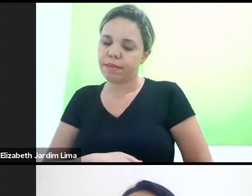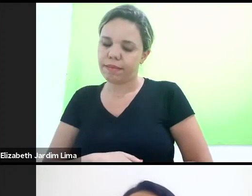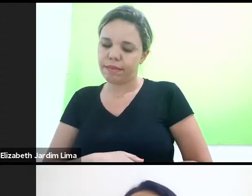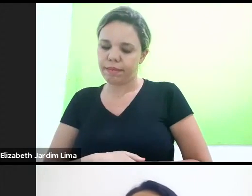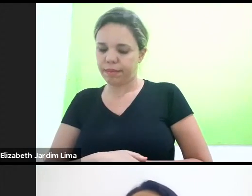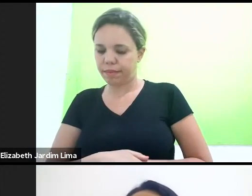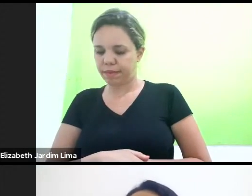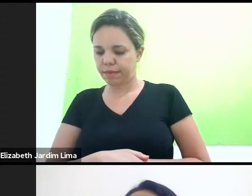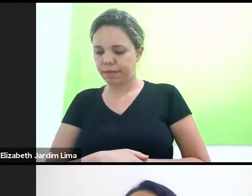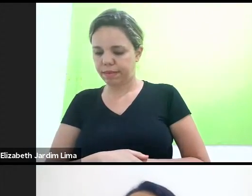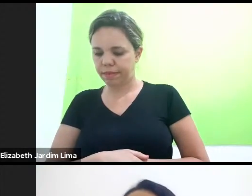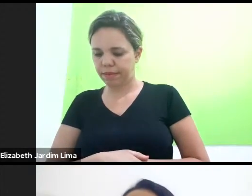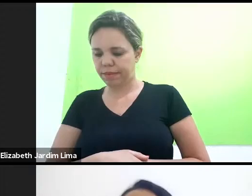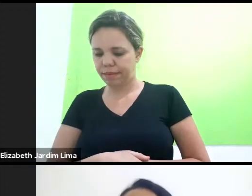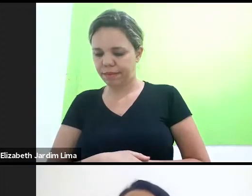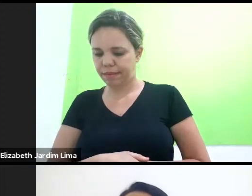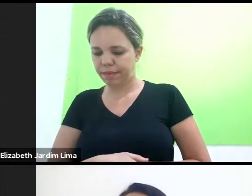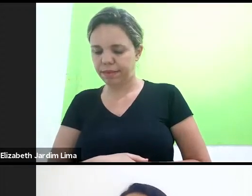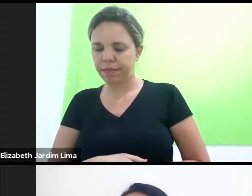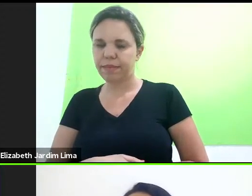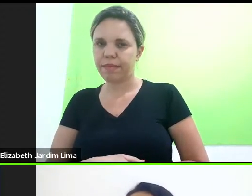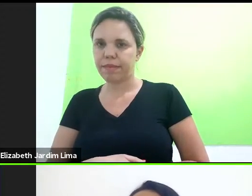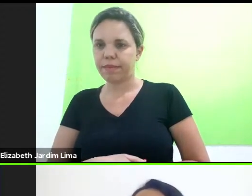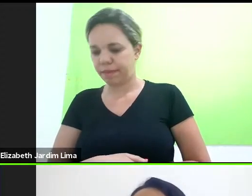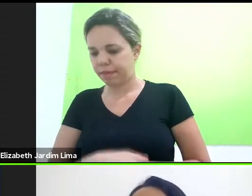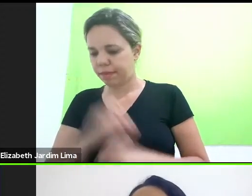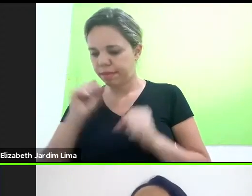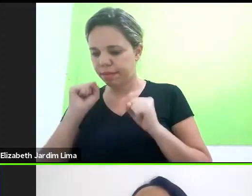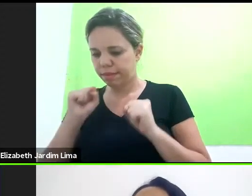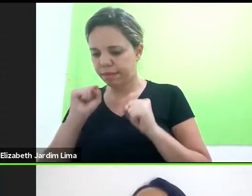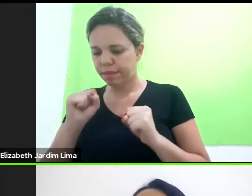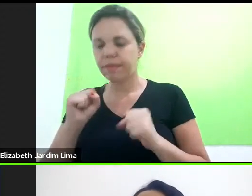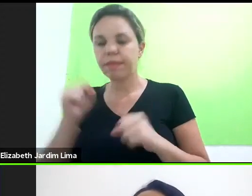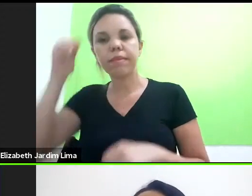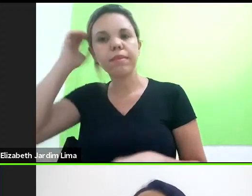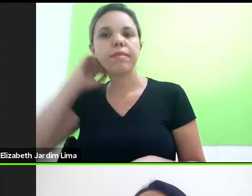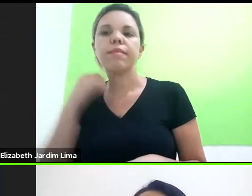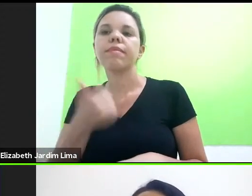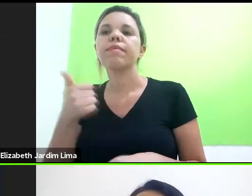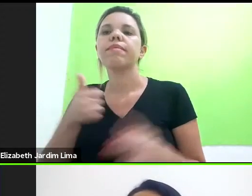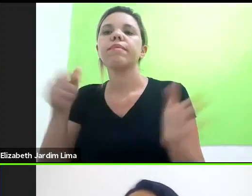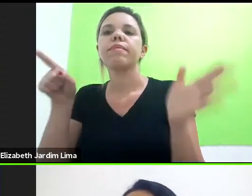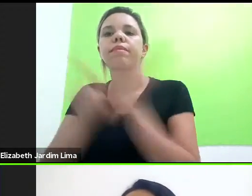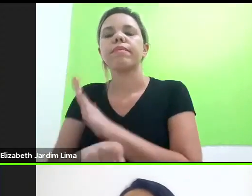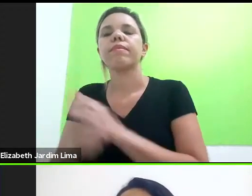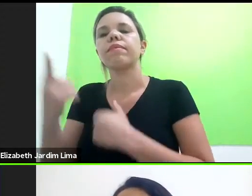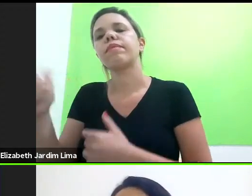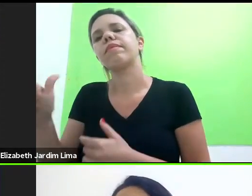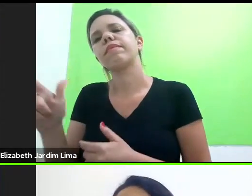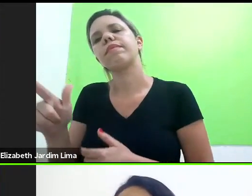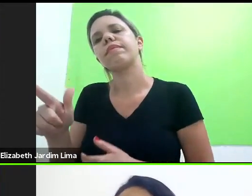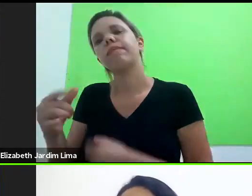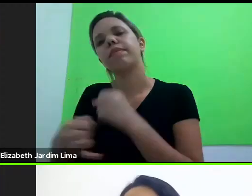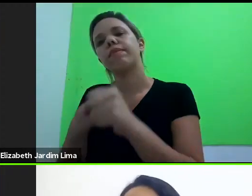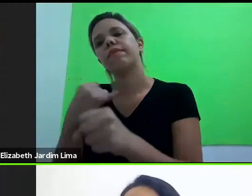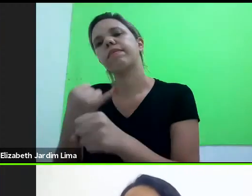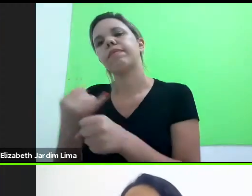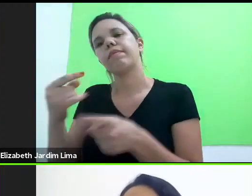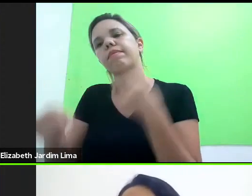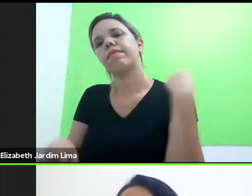depois a Versilene? Pode. Eu só ouvi a primeira pergunta. Teve alguma outra? Minha internet está caindo